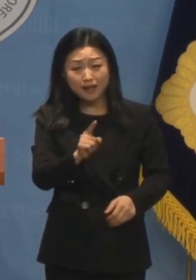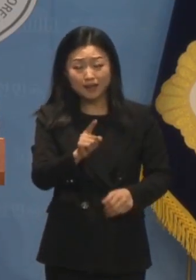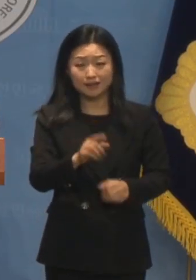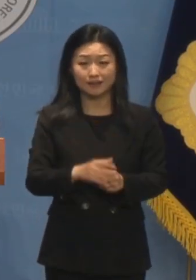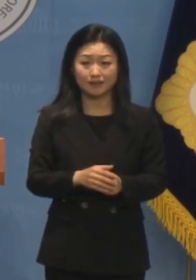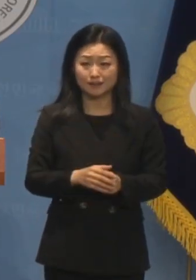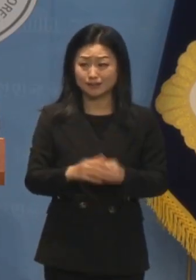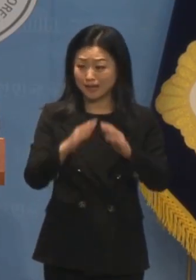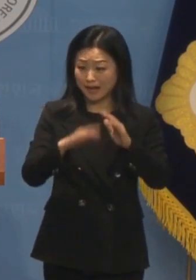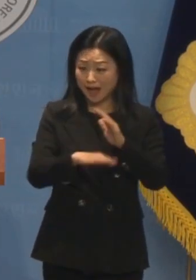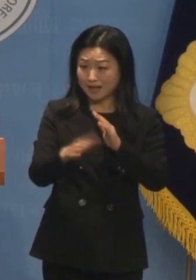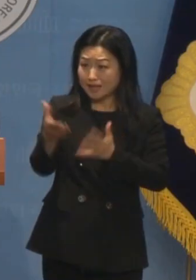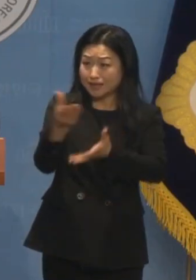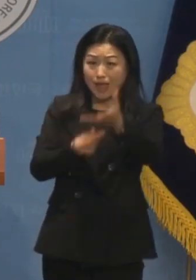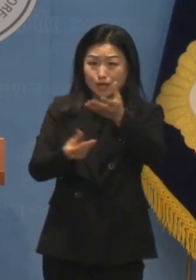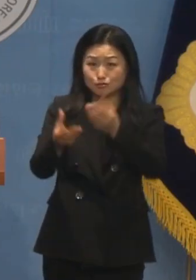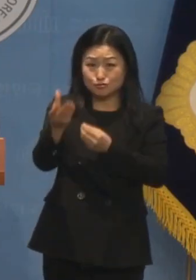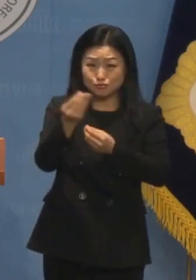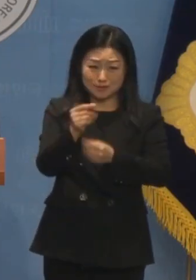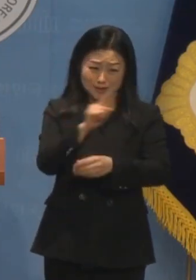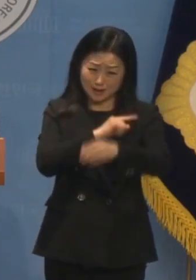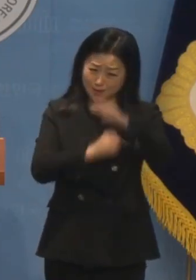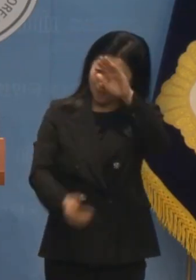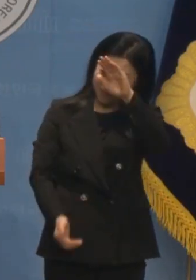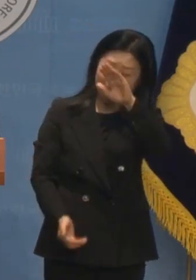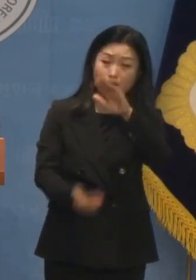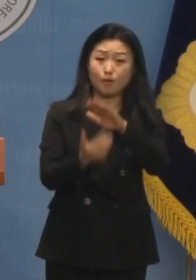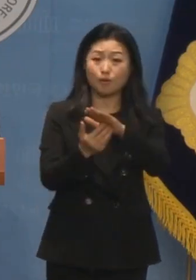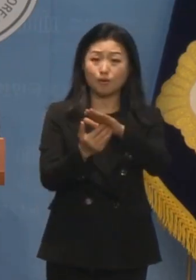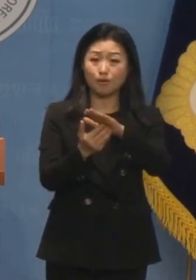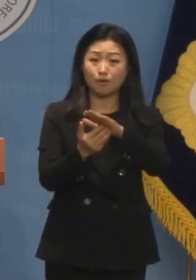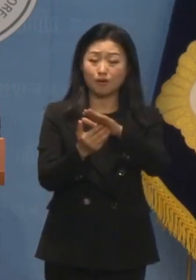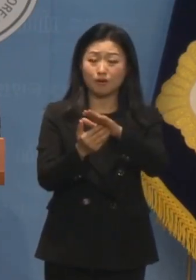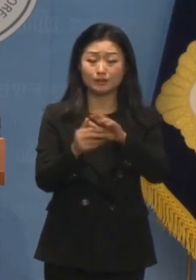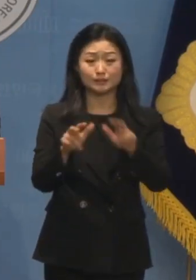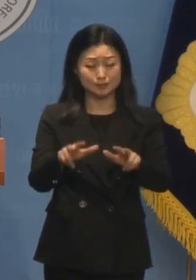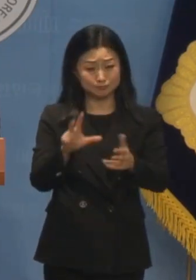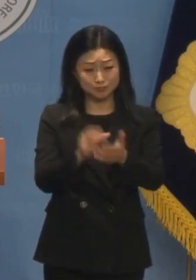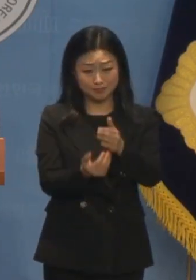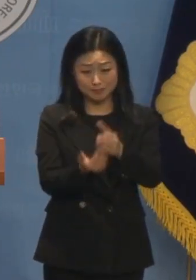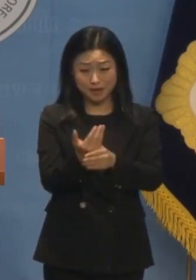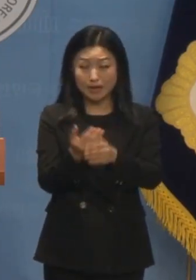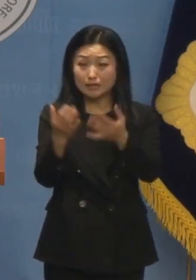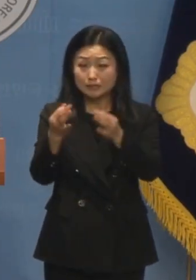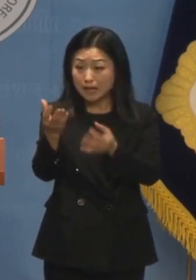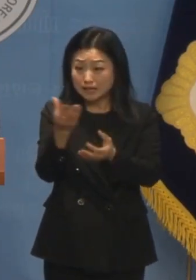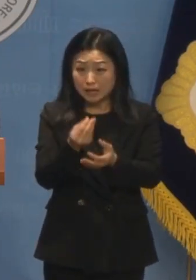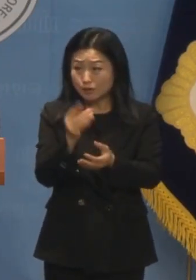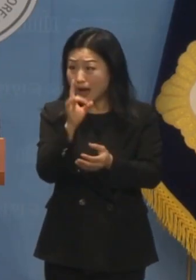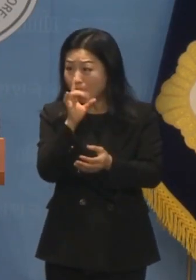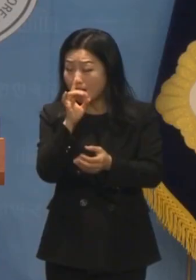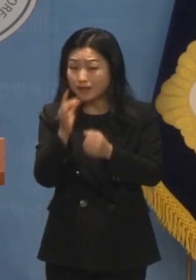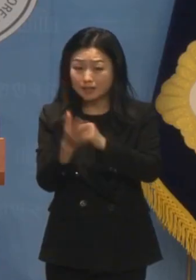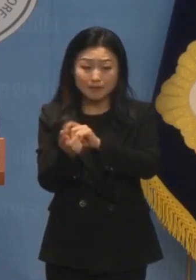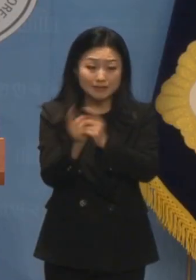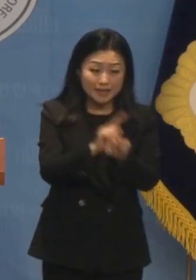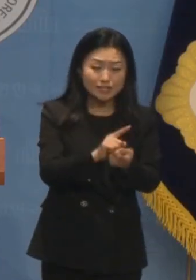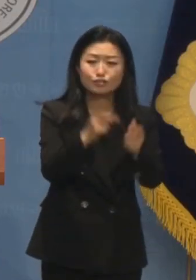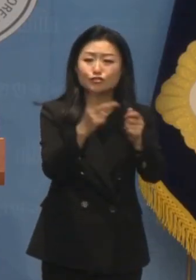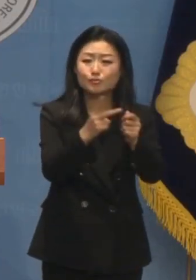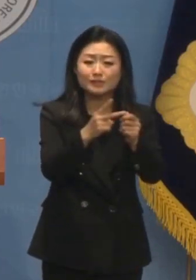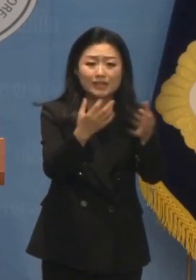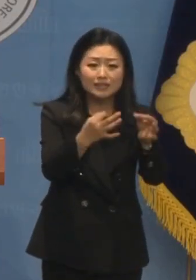가게 대출이 3년 만에 가장 큰 폭으로 증가했습니다 시중은행이 대출을 조이면서 이